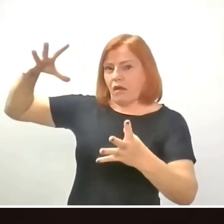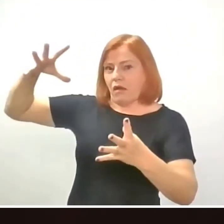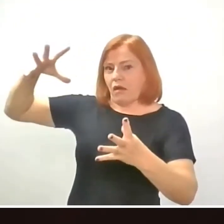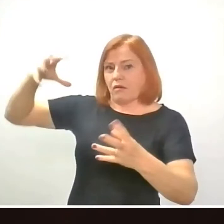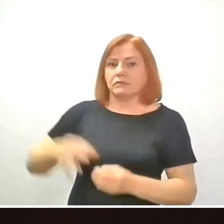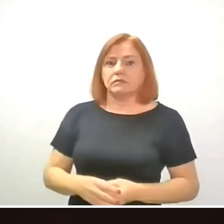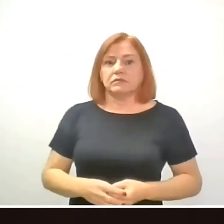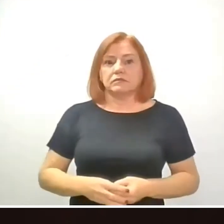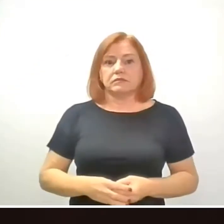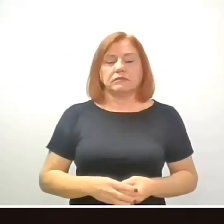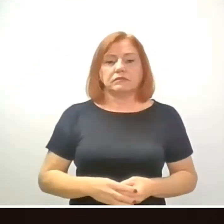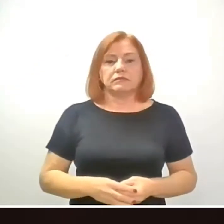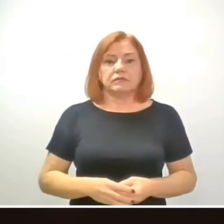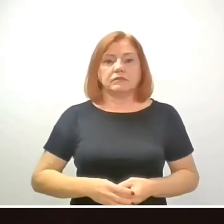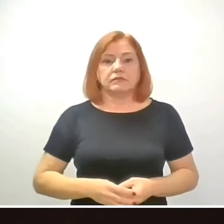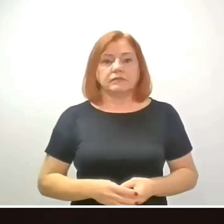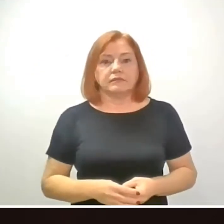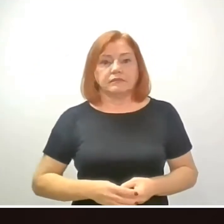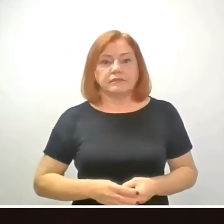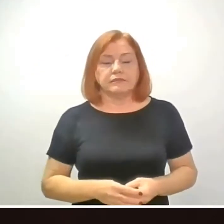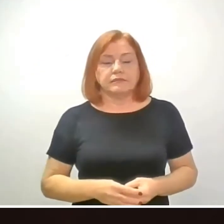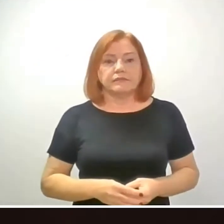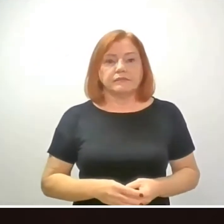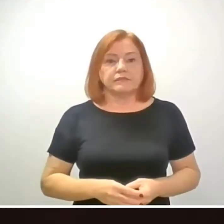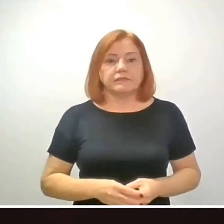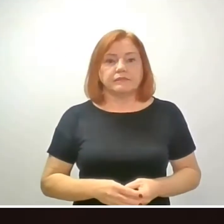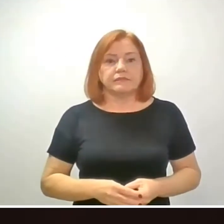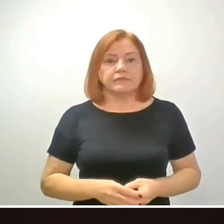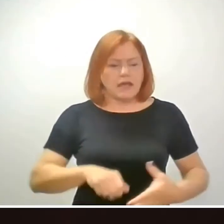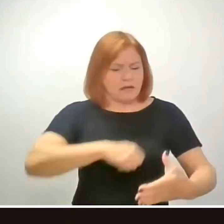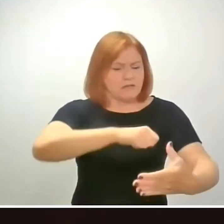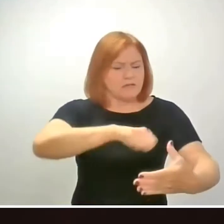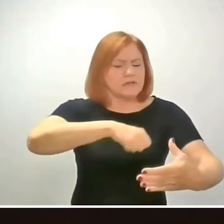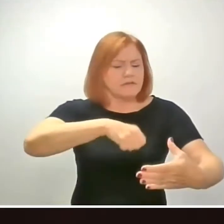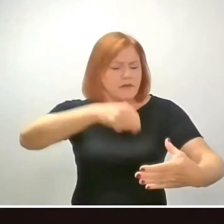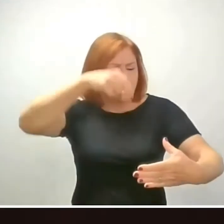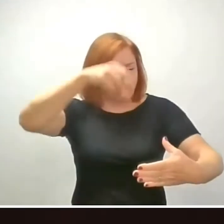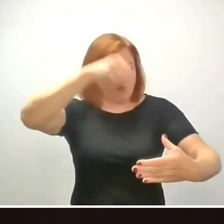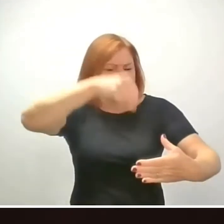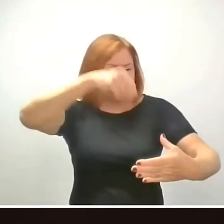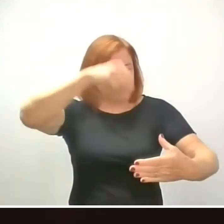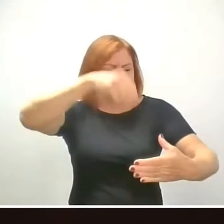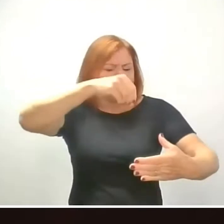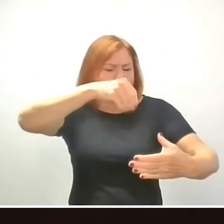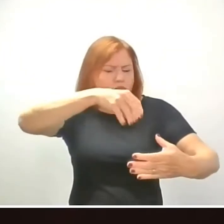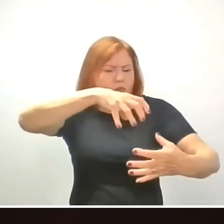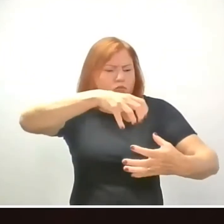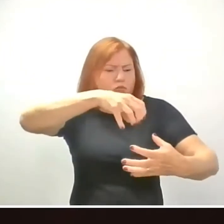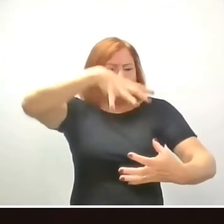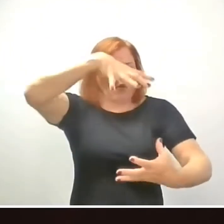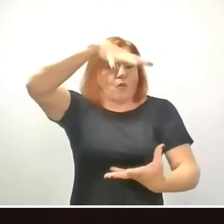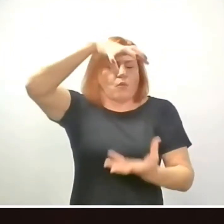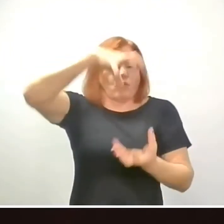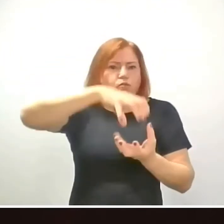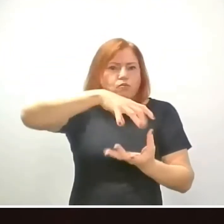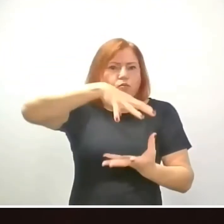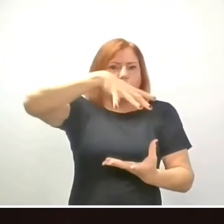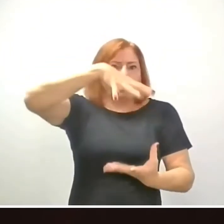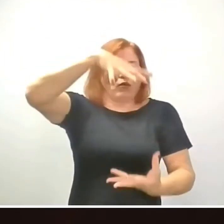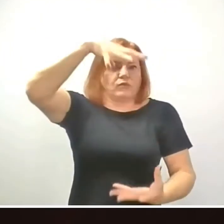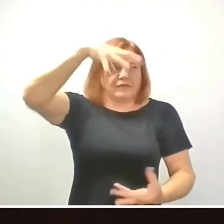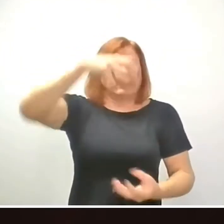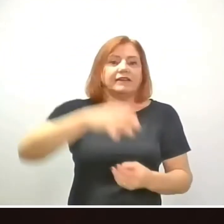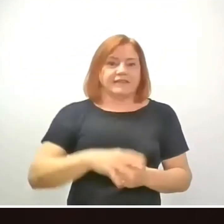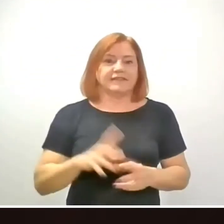né, conforme já foi visto, a igreja, né, deve ser aquele grão de mostarda na